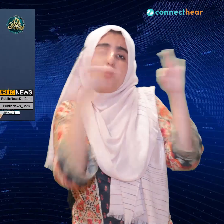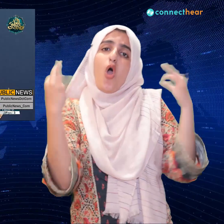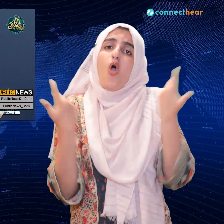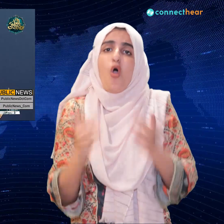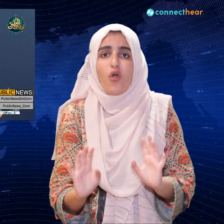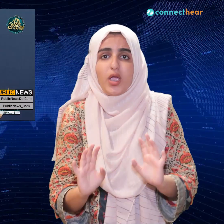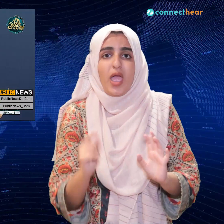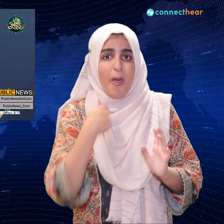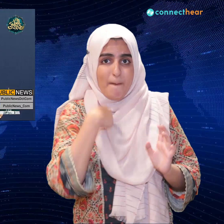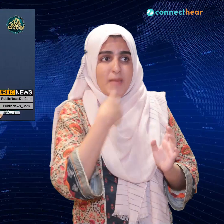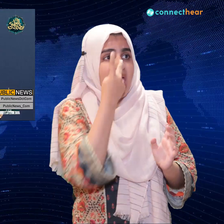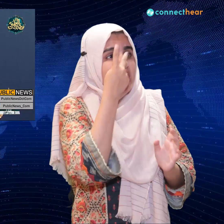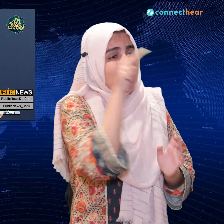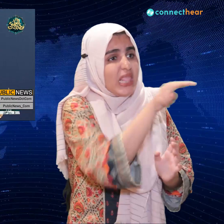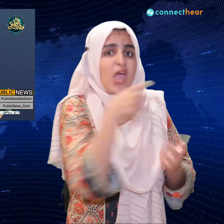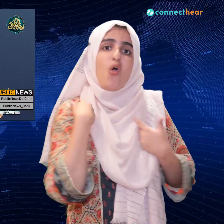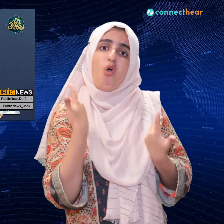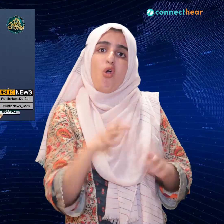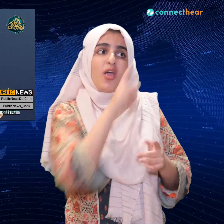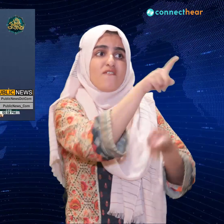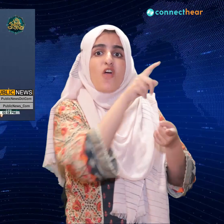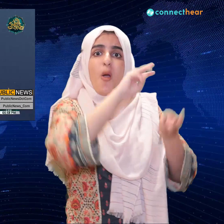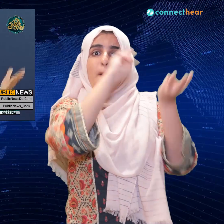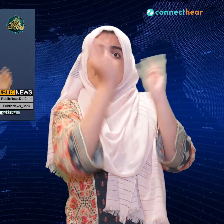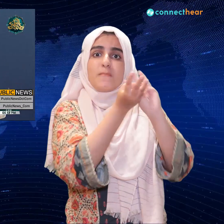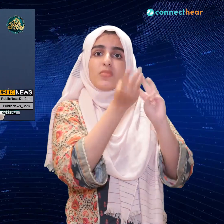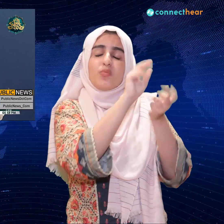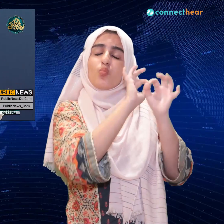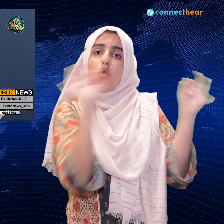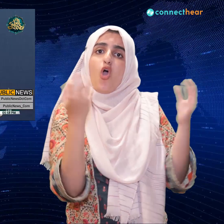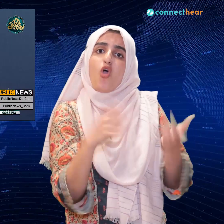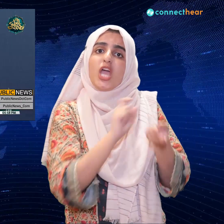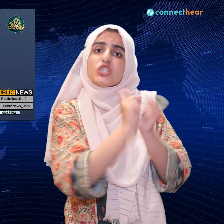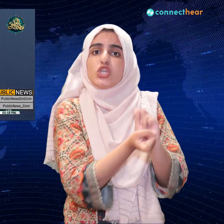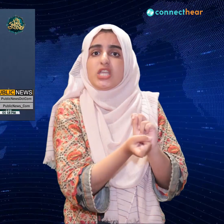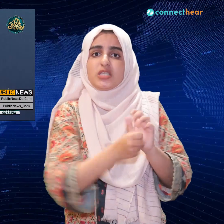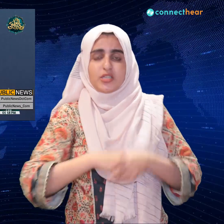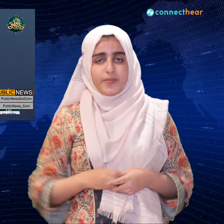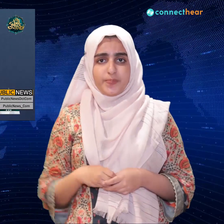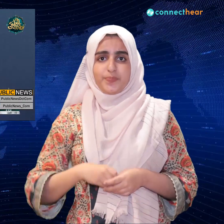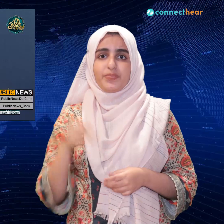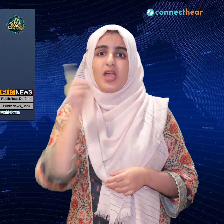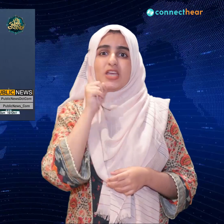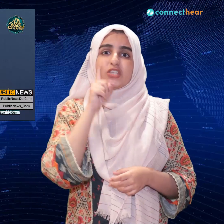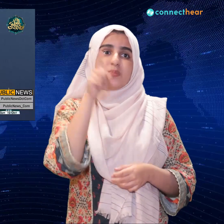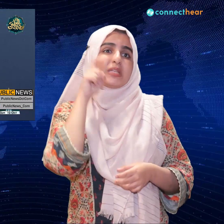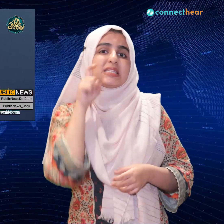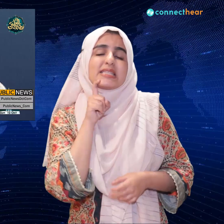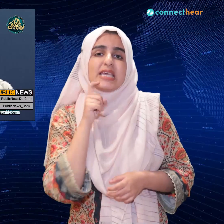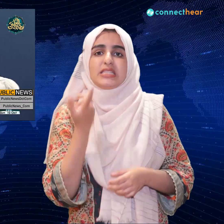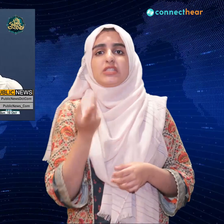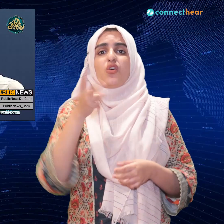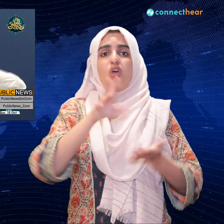نے اپنی آنکھوں کے سامنے اس معاشرے کے اندر چینج آتے دیکھا۔ وہ کیا چینج تھا؟ جب آپ معاشرے میں جو سیکس، ڈرگز اینڈ راک